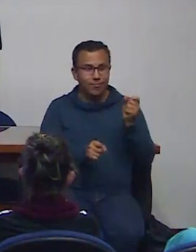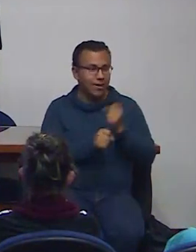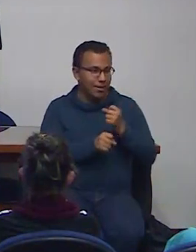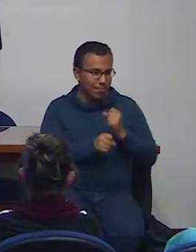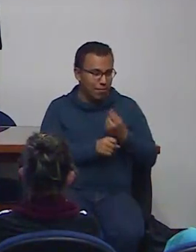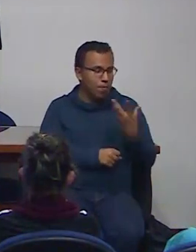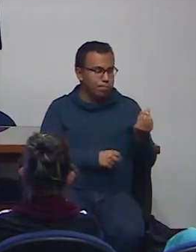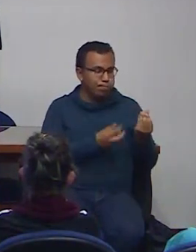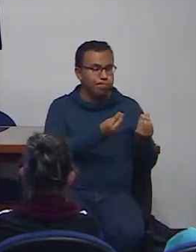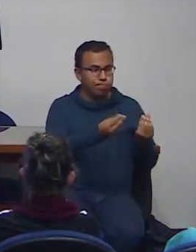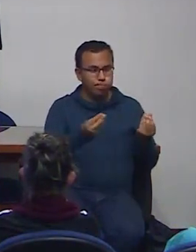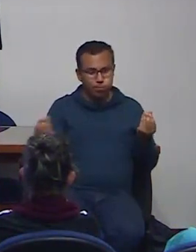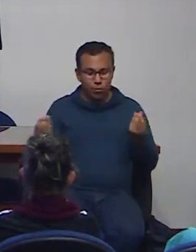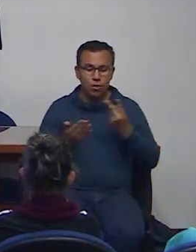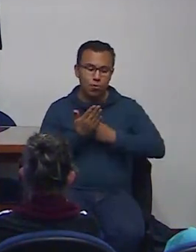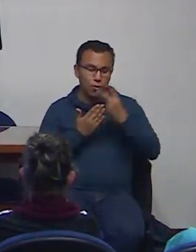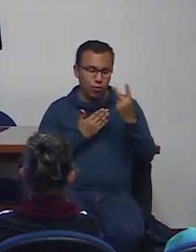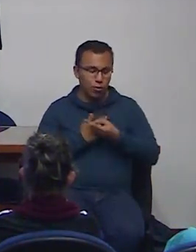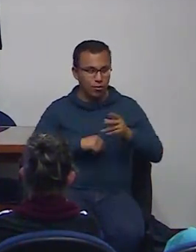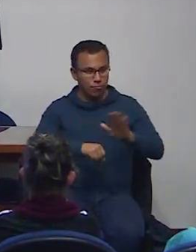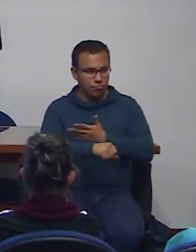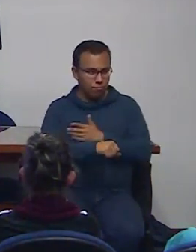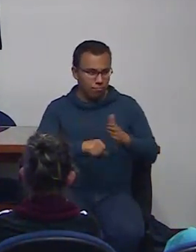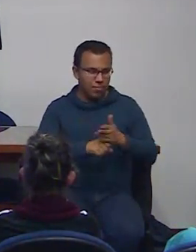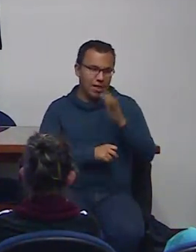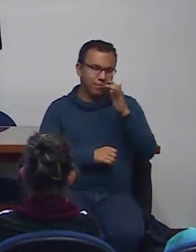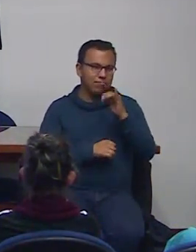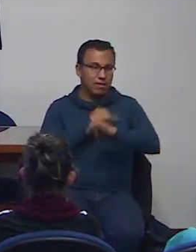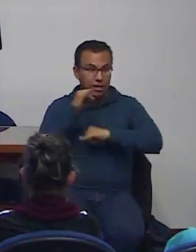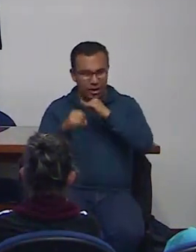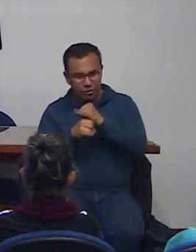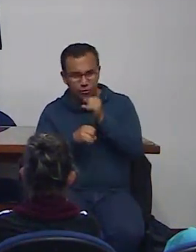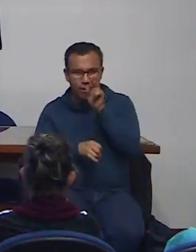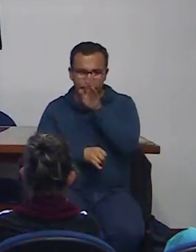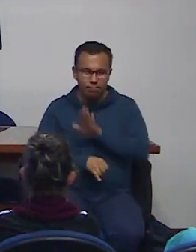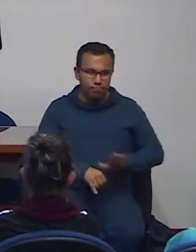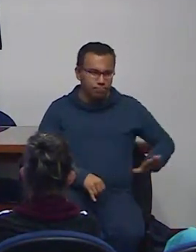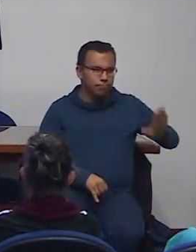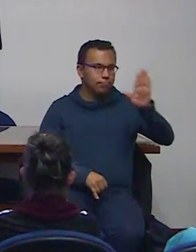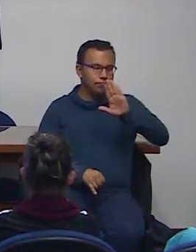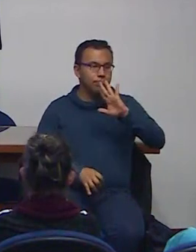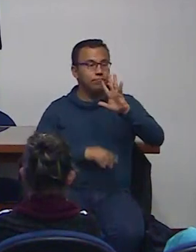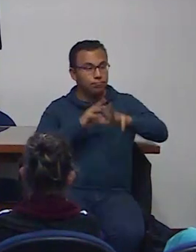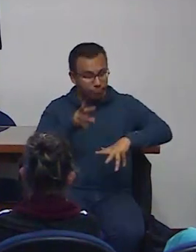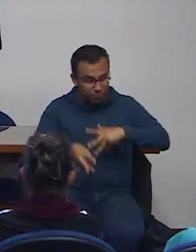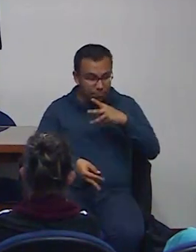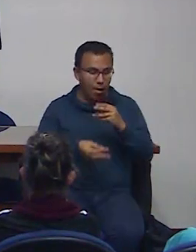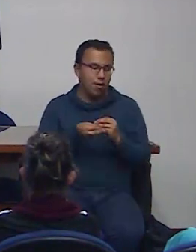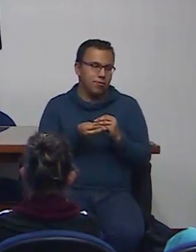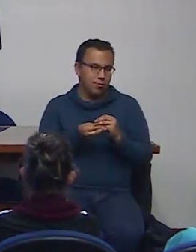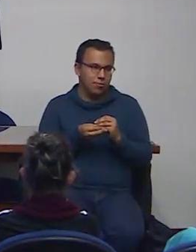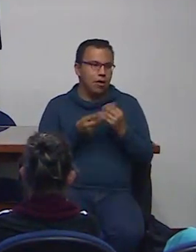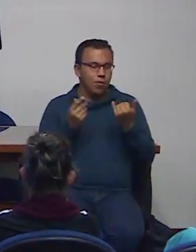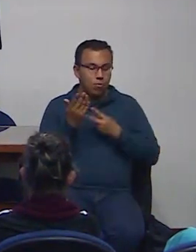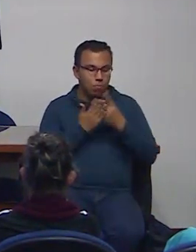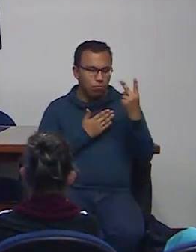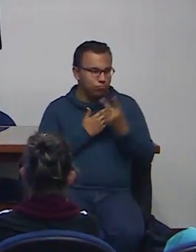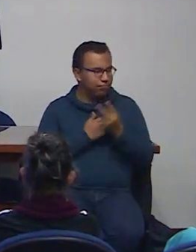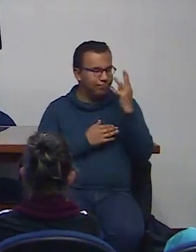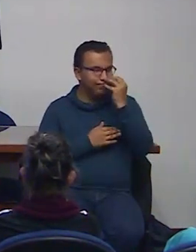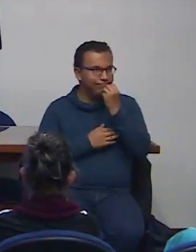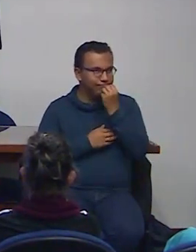diferentes grupos y proyectos musicales a nivel nacional e internacional y adicionalmente tiene un proyecto